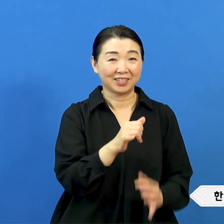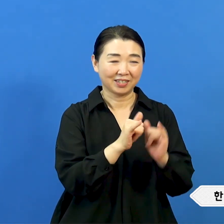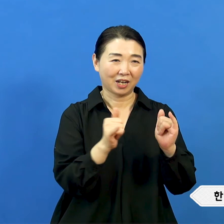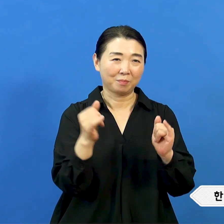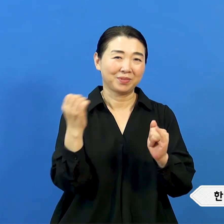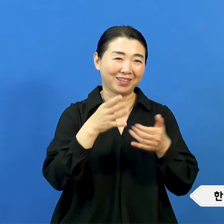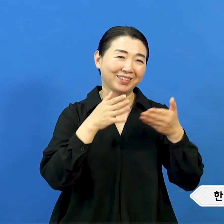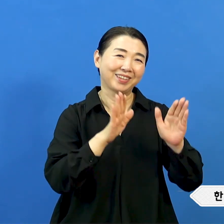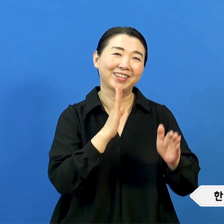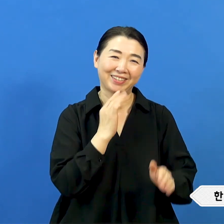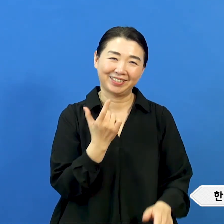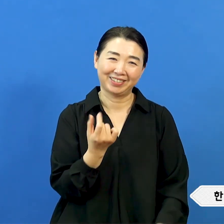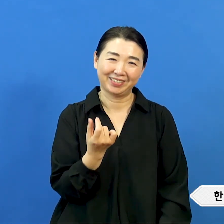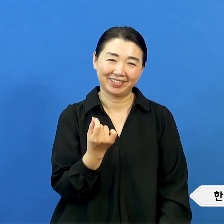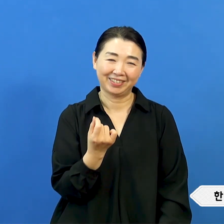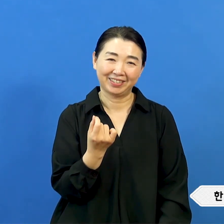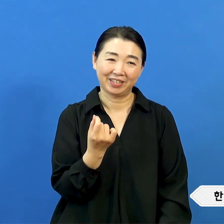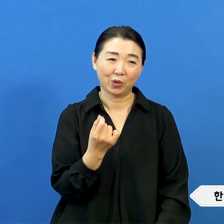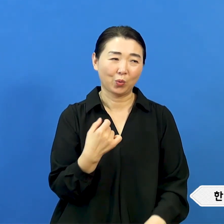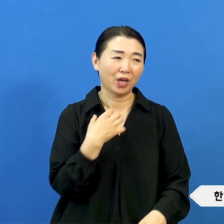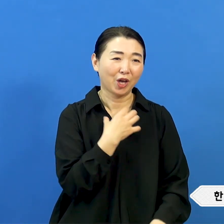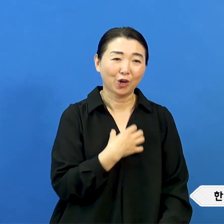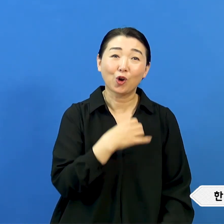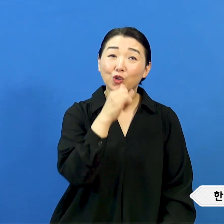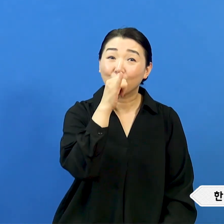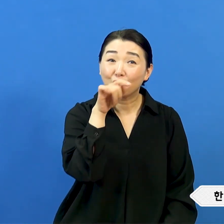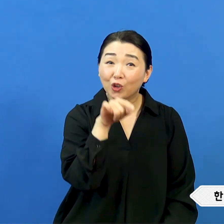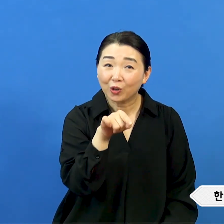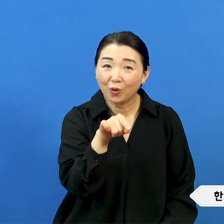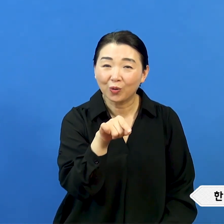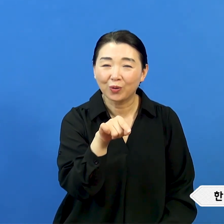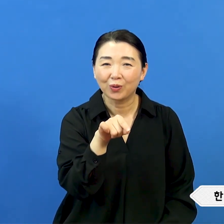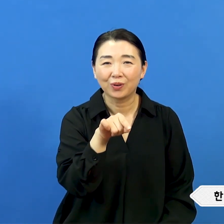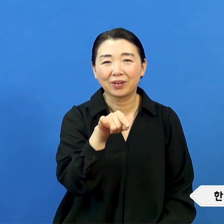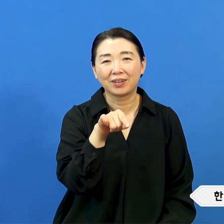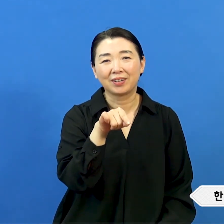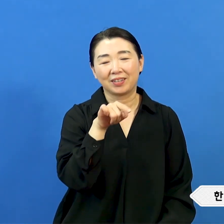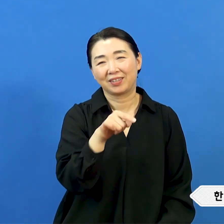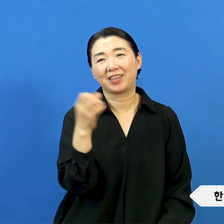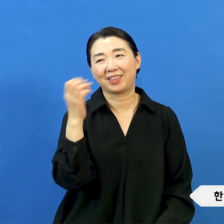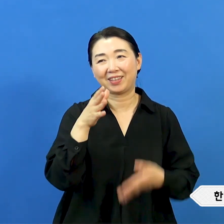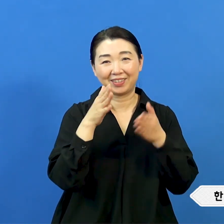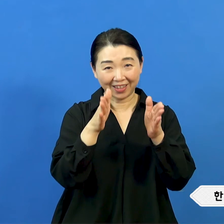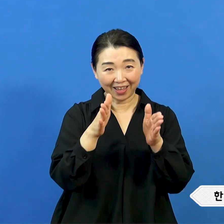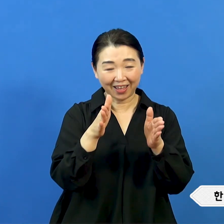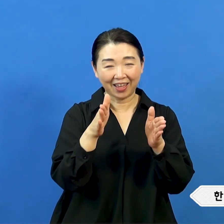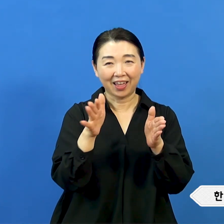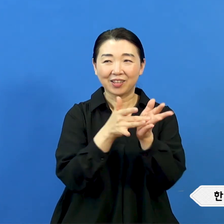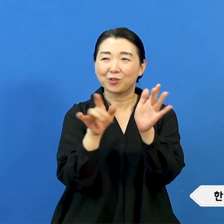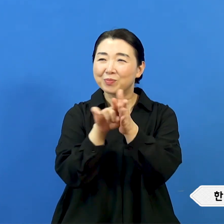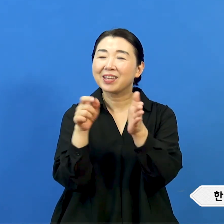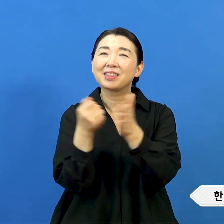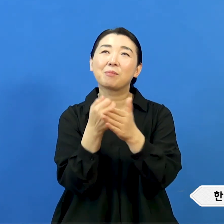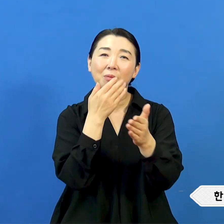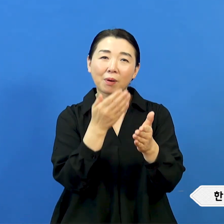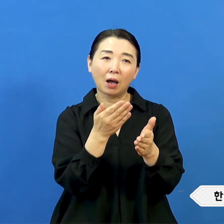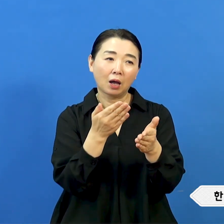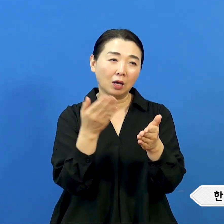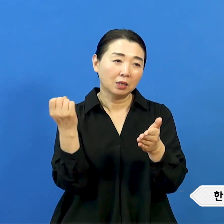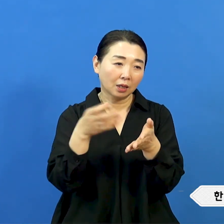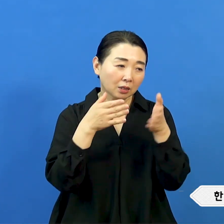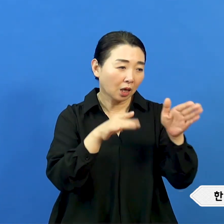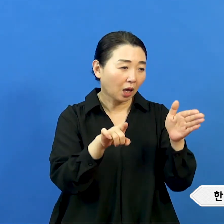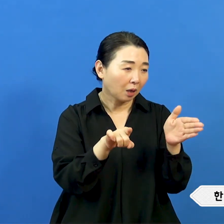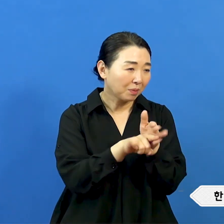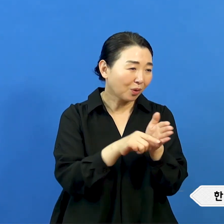것이 맞습니다. 그 걱정한다는 것 자체가 그게 중생했기 때문에 그런 것입니다. 중생하지 못한